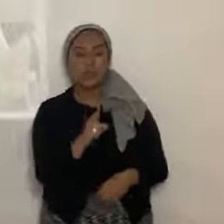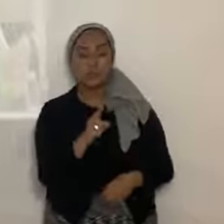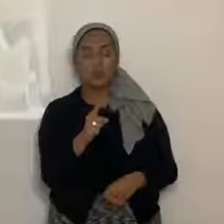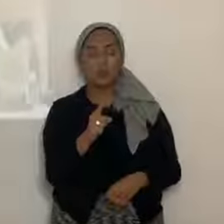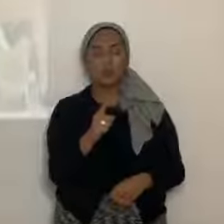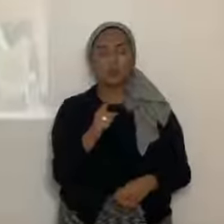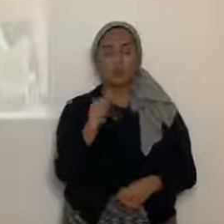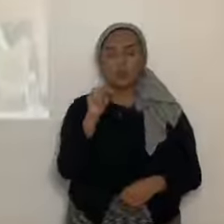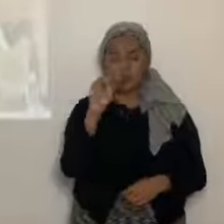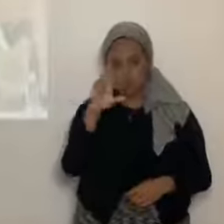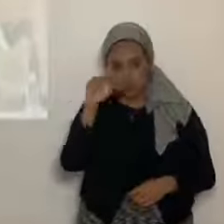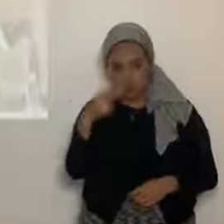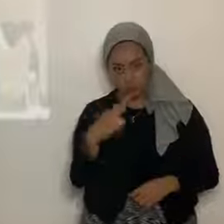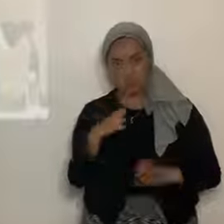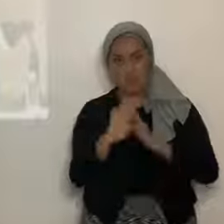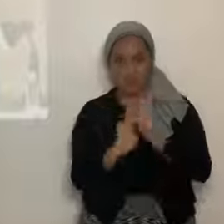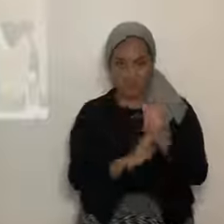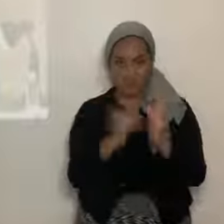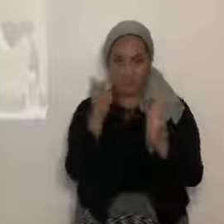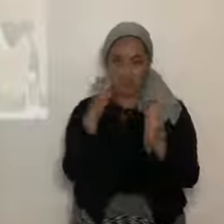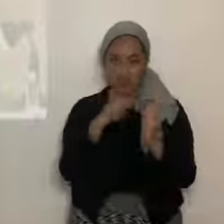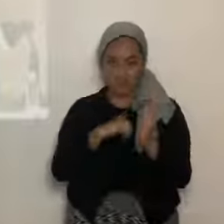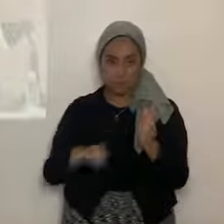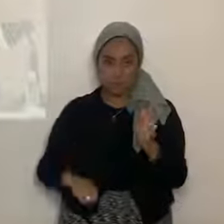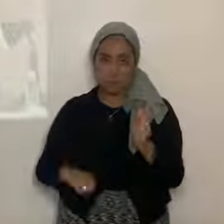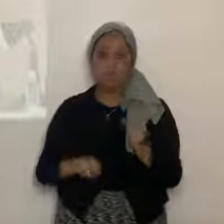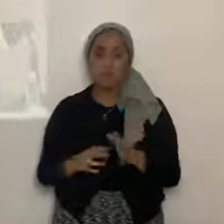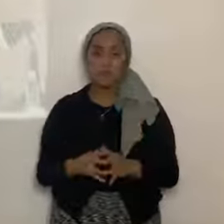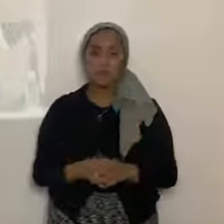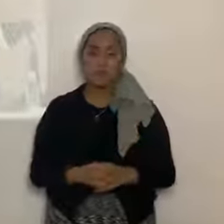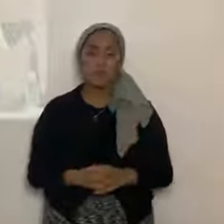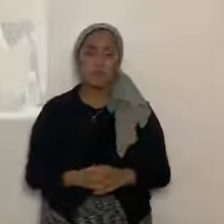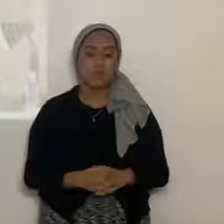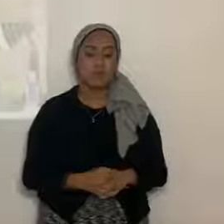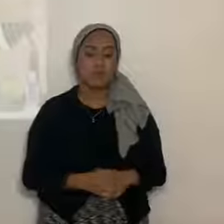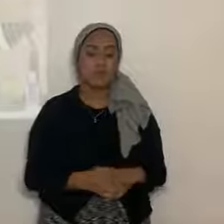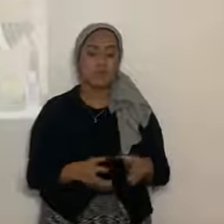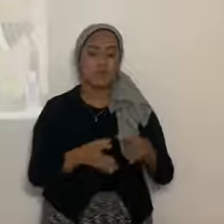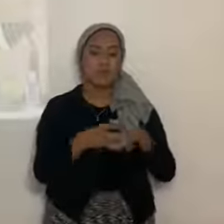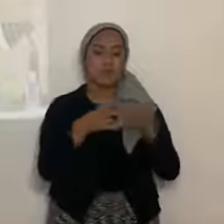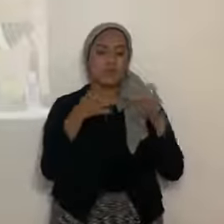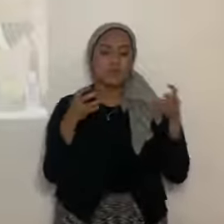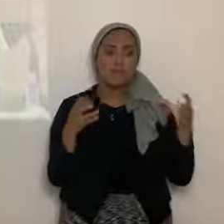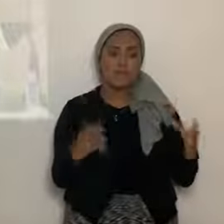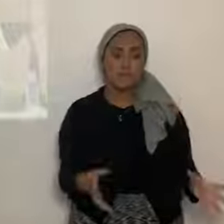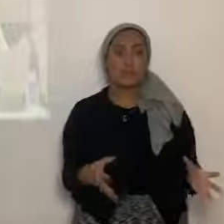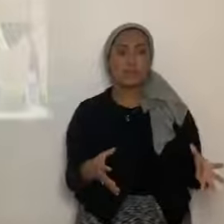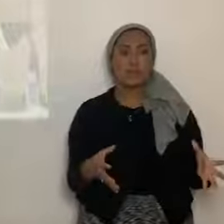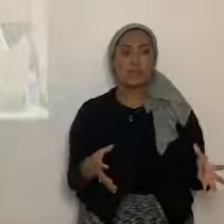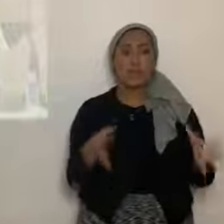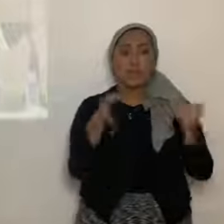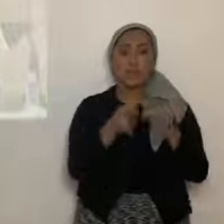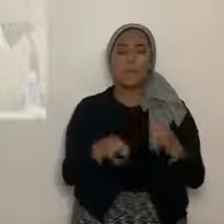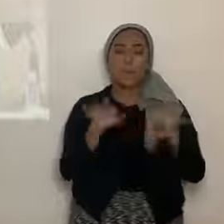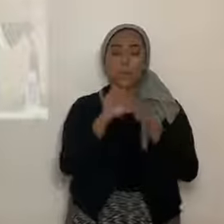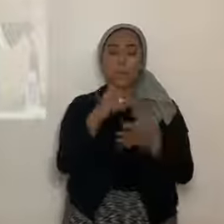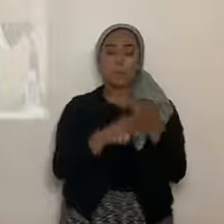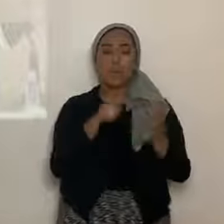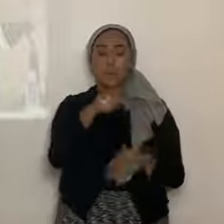la Torah, quien es Yahshua Mashiach. Entonces, es muy importante lo que tú digas para tu